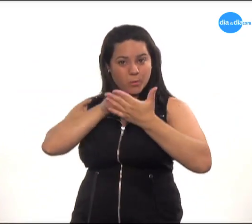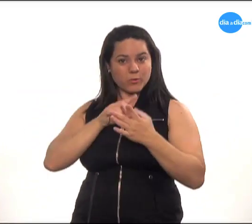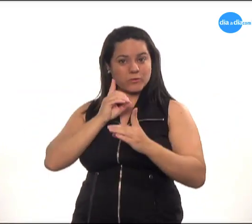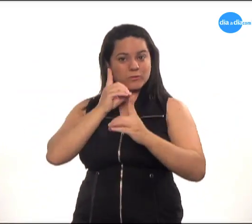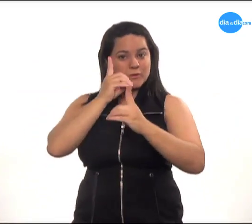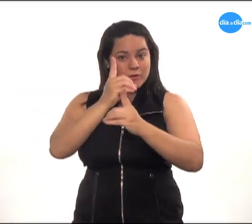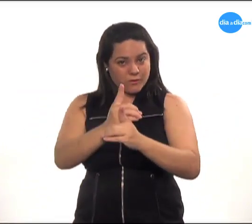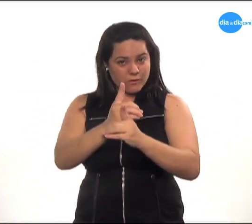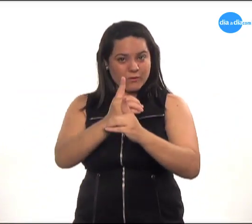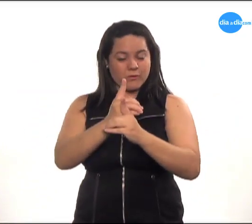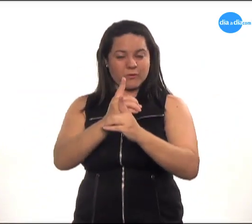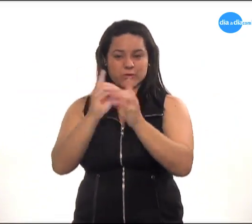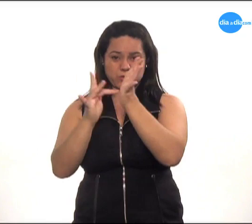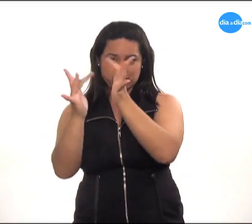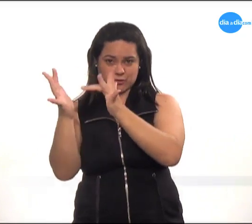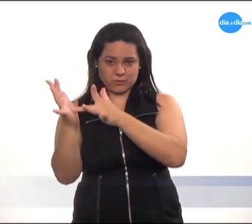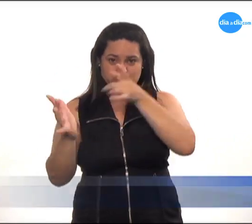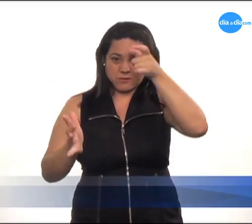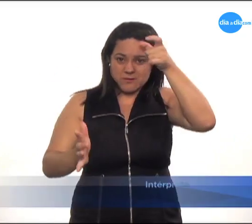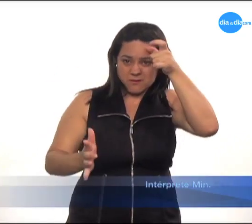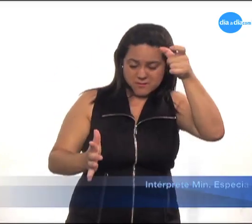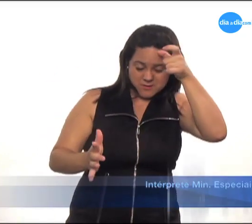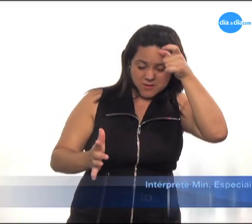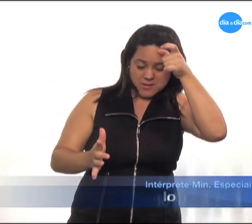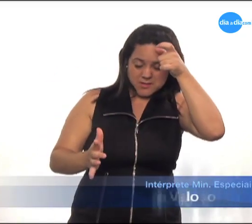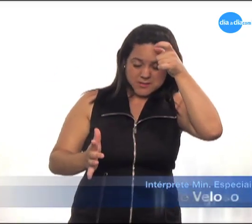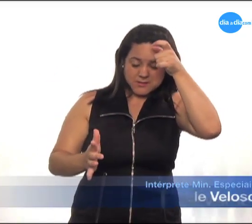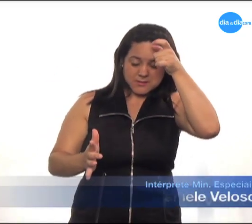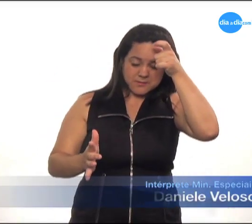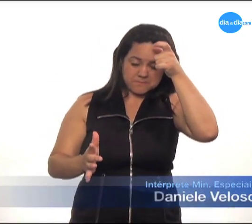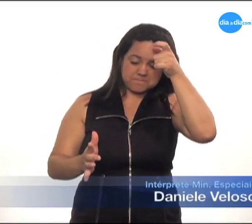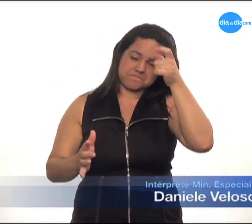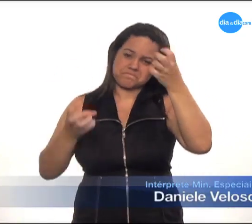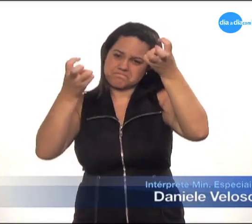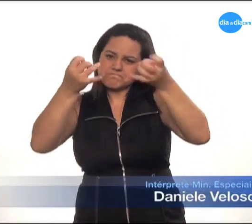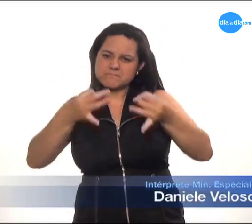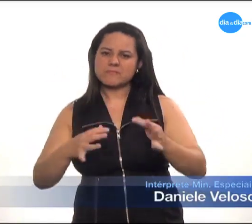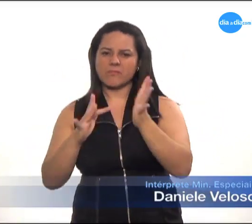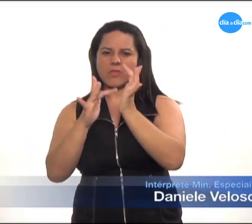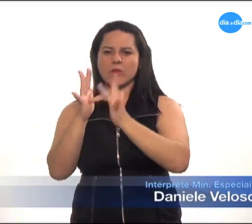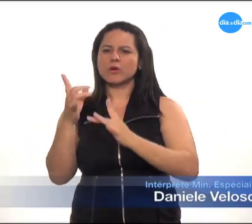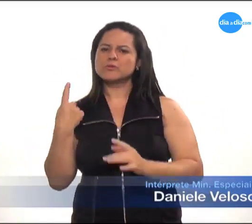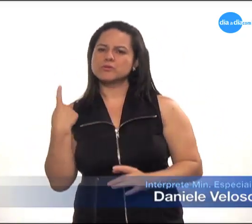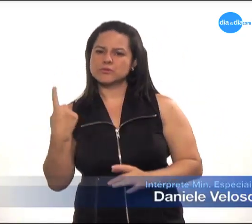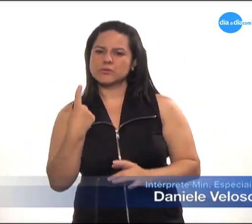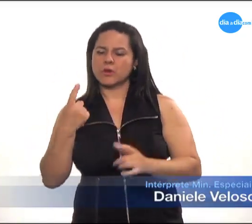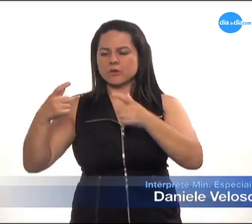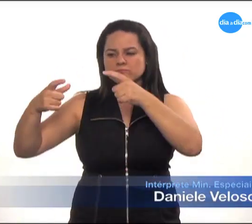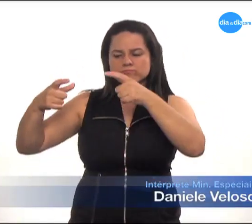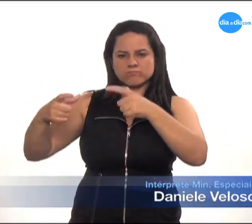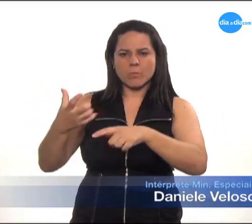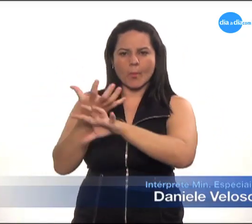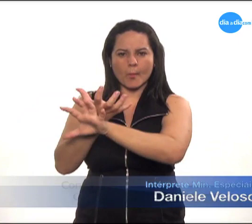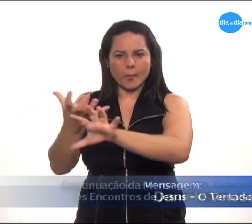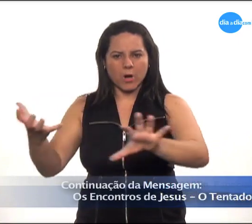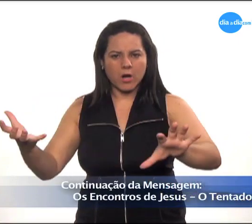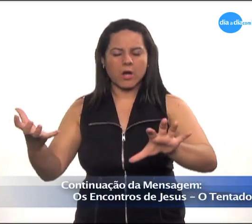estava sozinho, e muito provavelmente então as narrativas que nós temos dos evangelhos eram